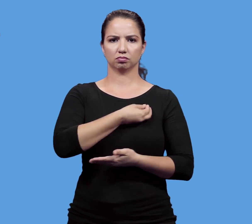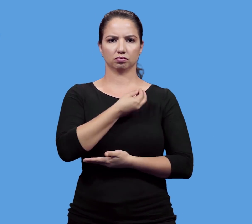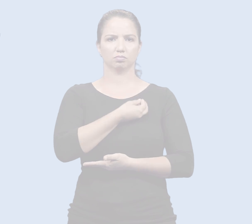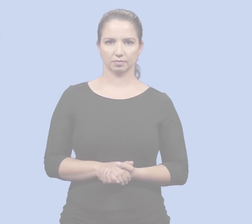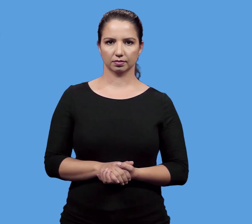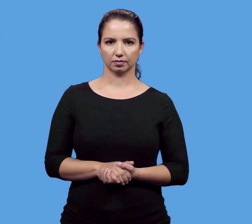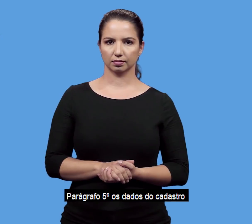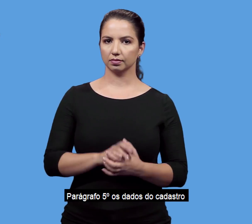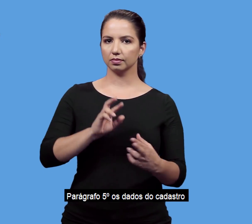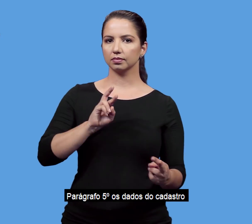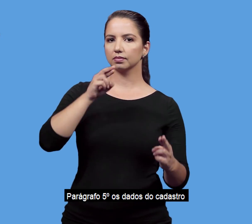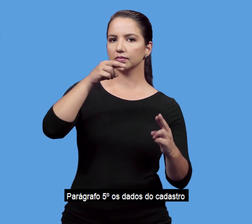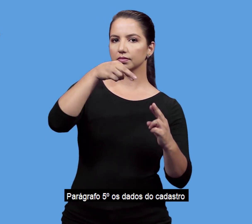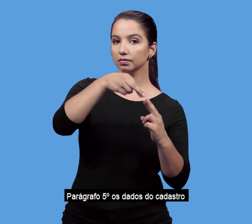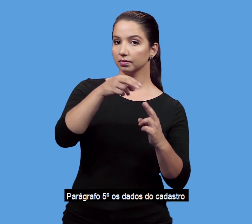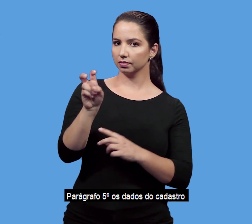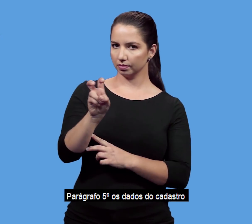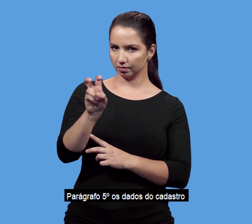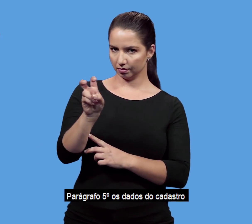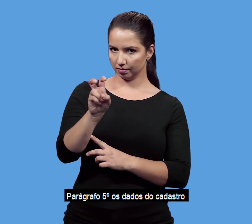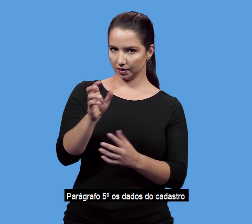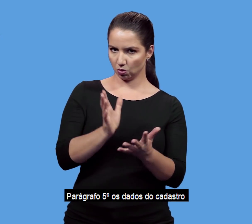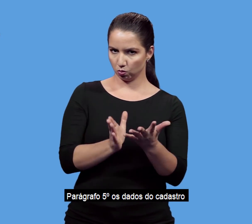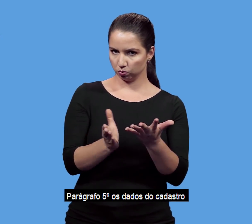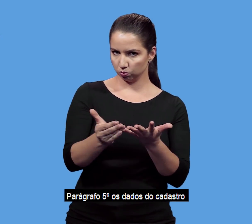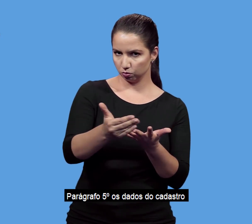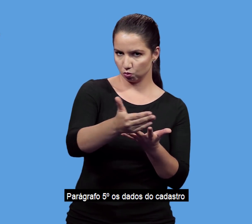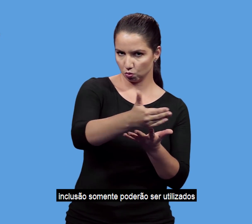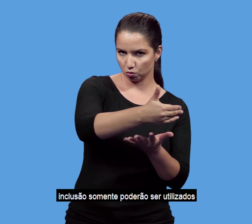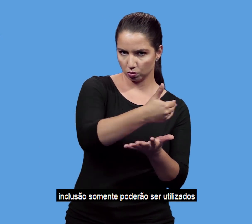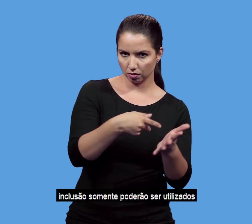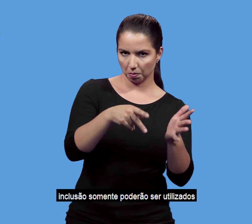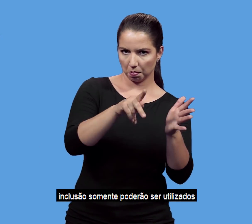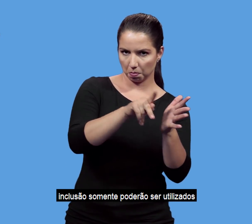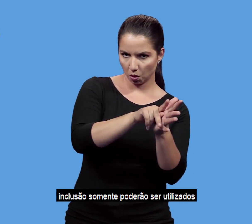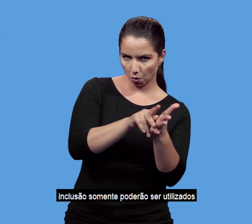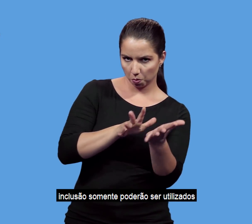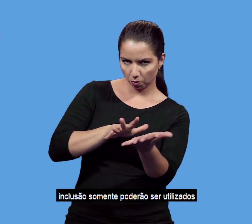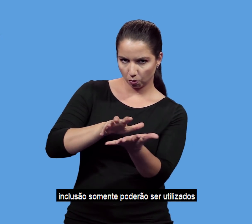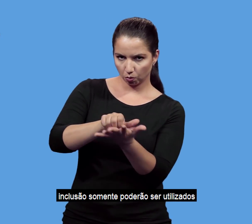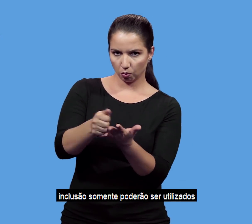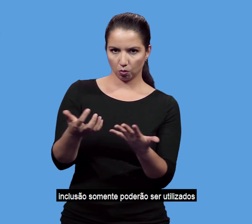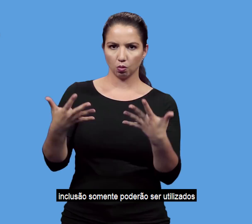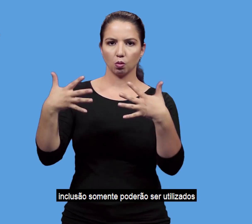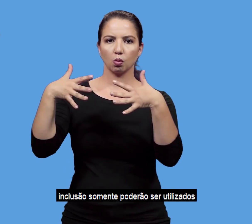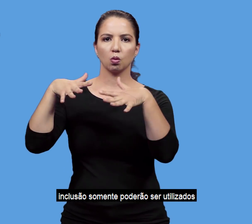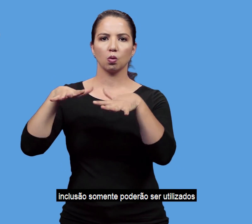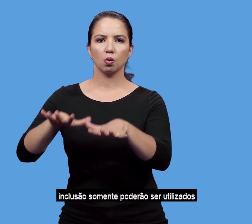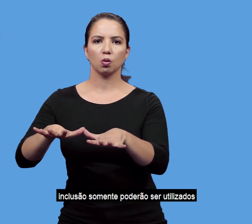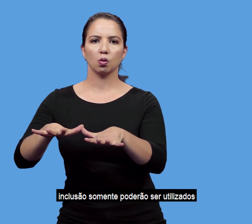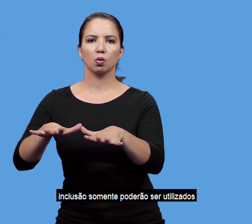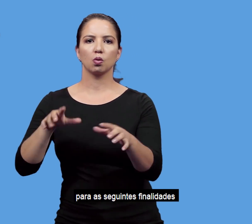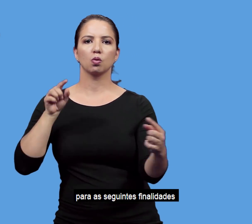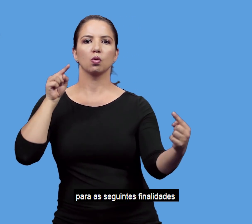parágrafo 5º os dados do cadastro inclusão somente poderão ser utilizados para as seguintes